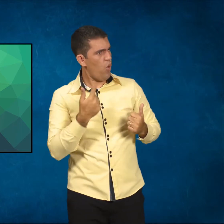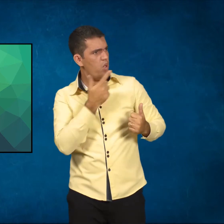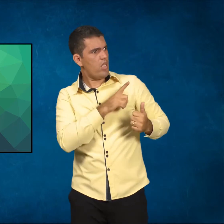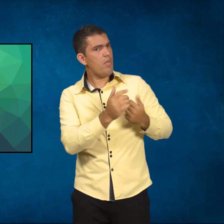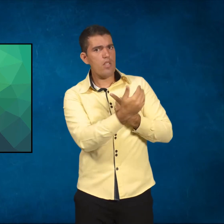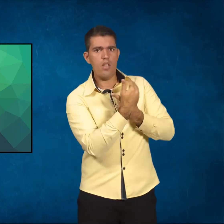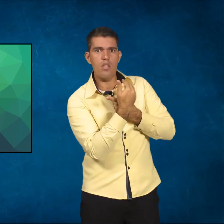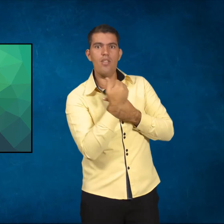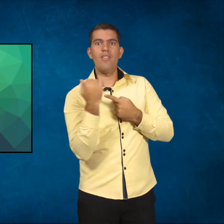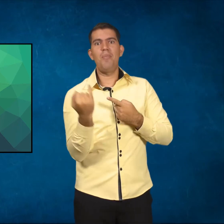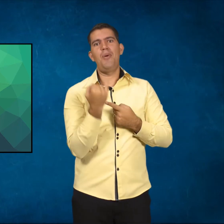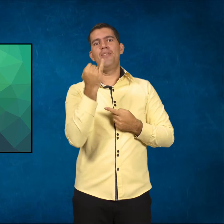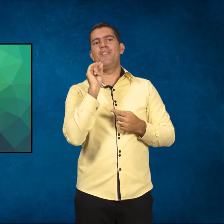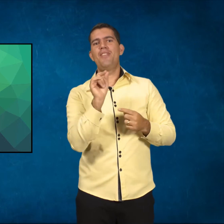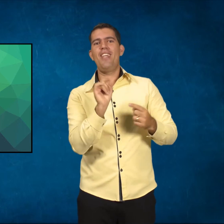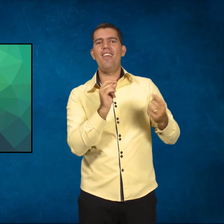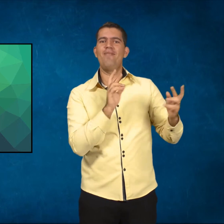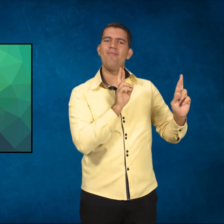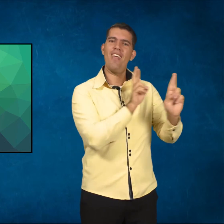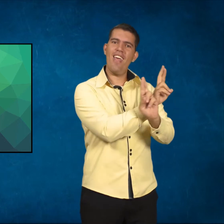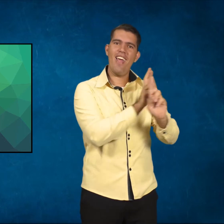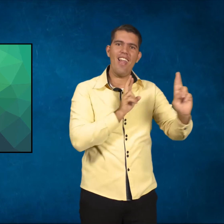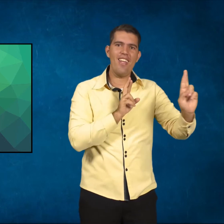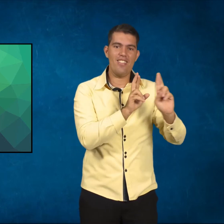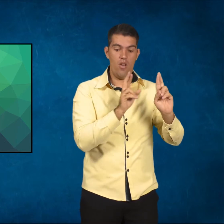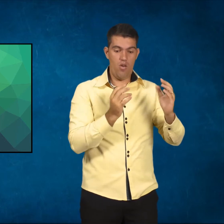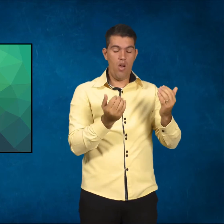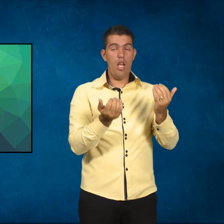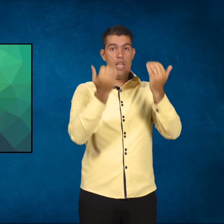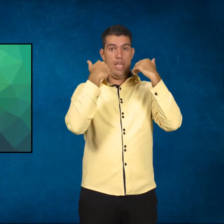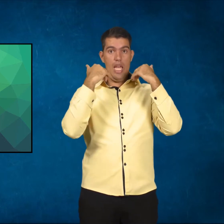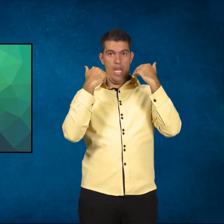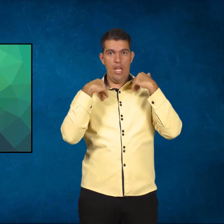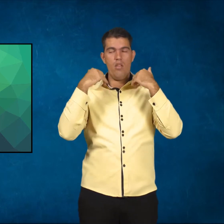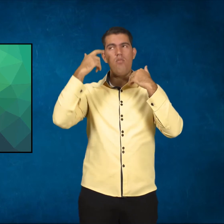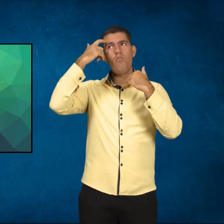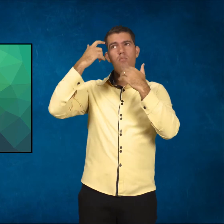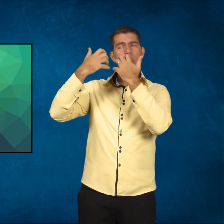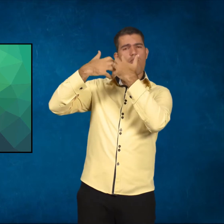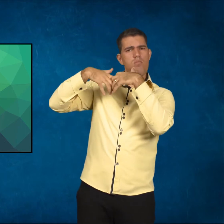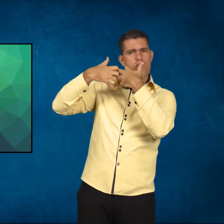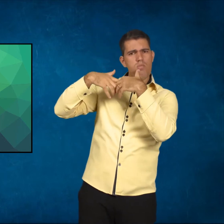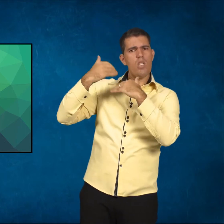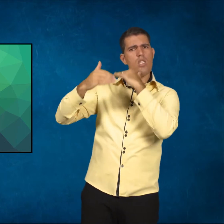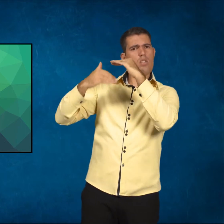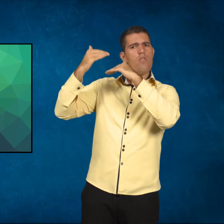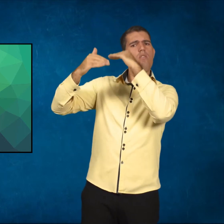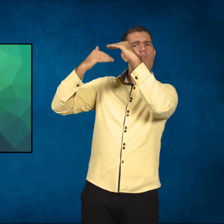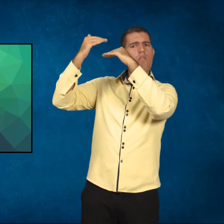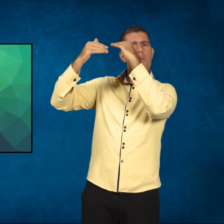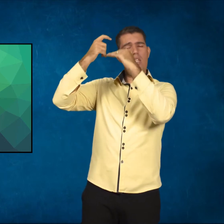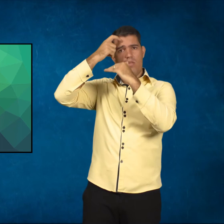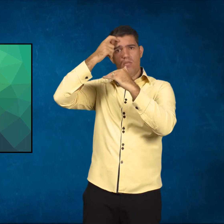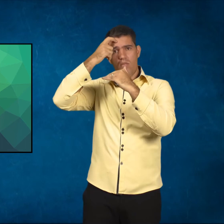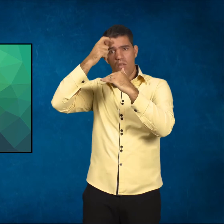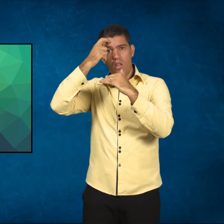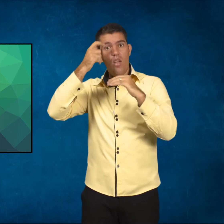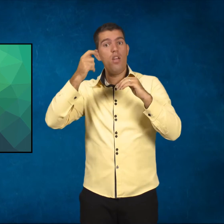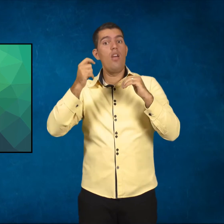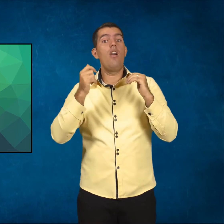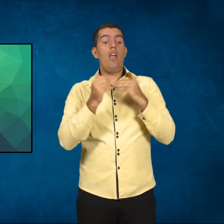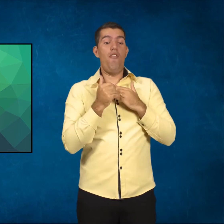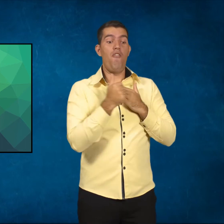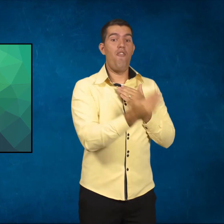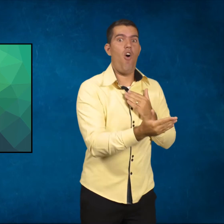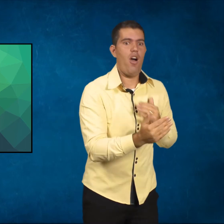de relacionar o interno, né, essa competência interna, esse desenvolvimento mental com o desenvolvimento